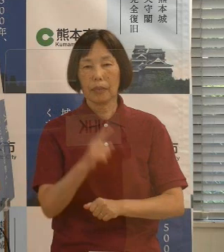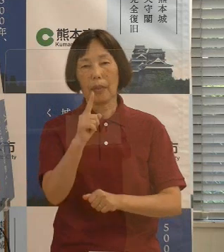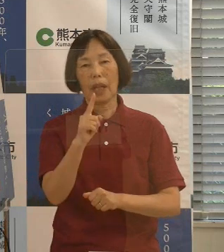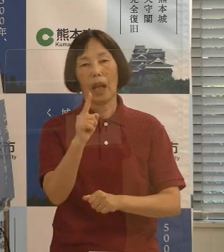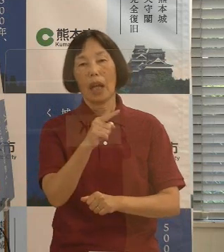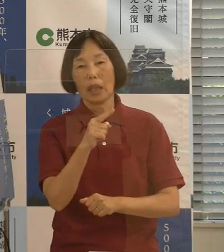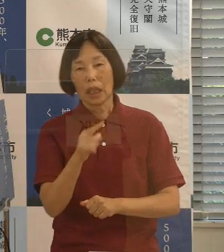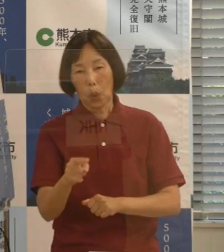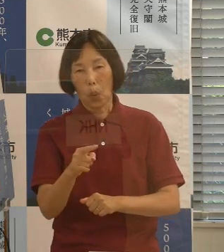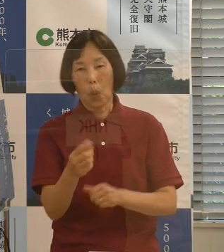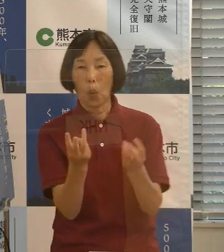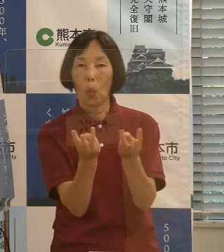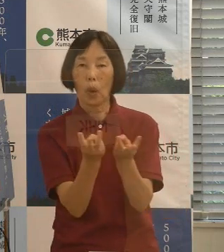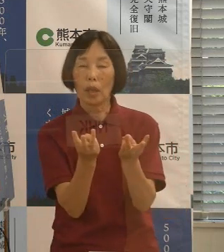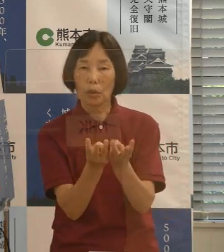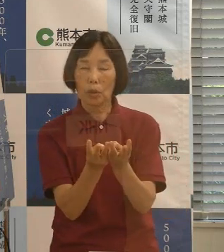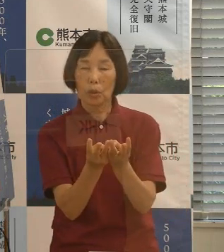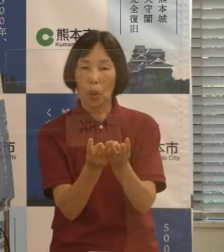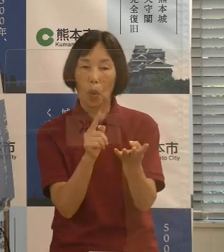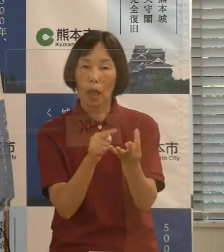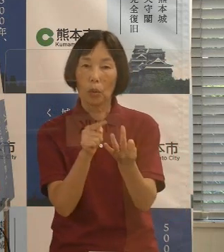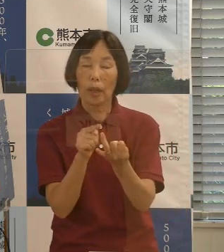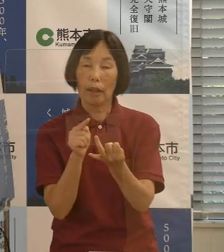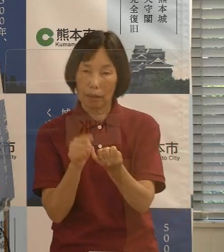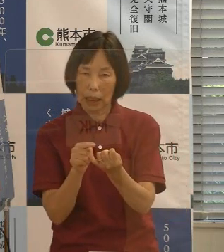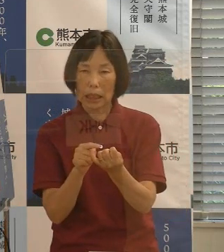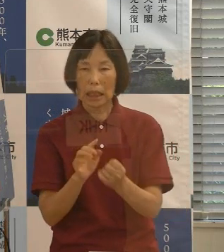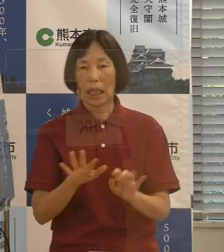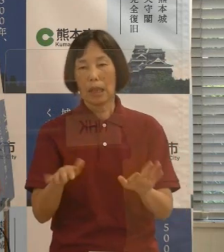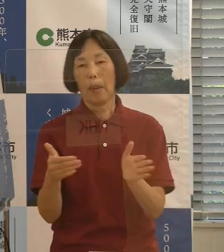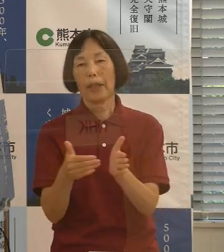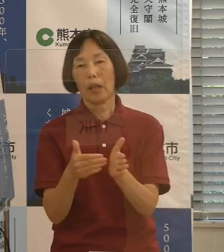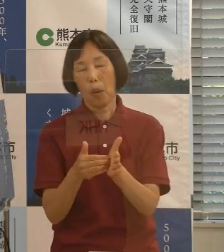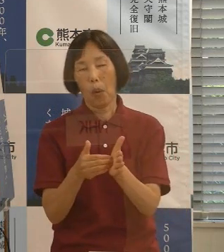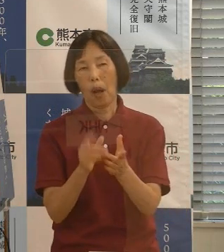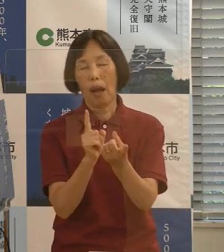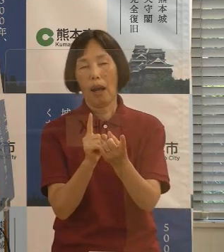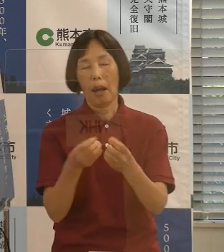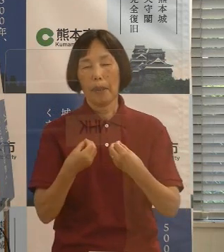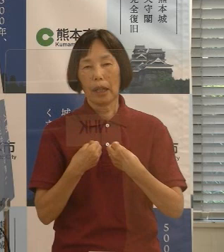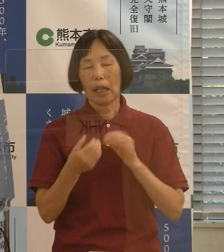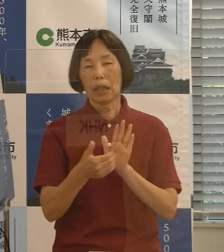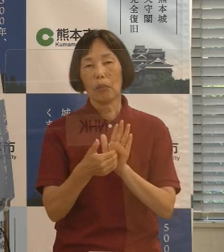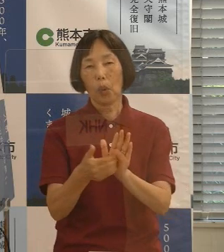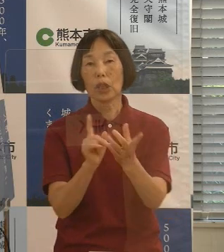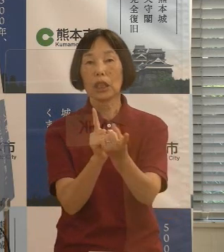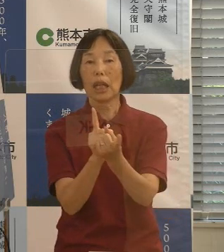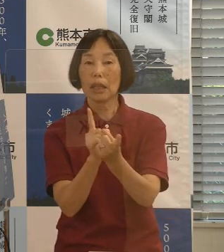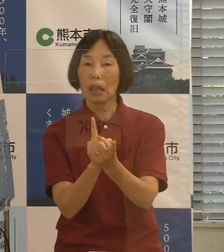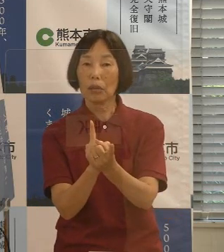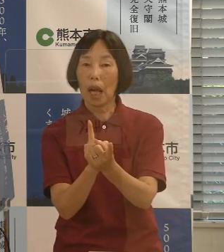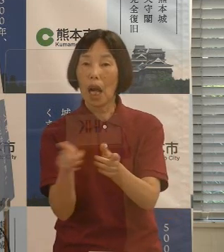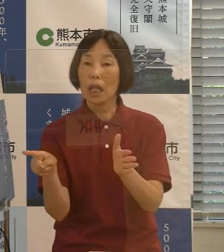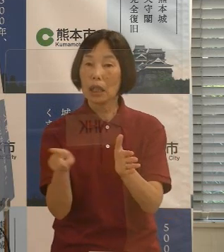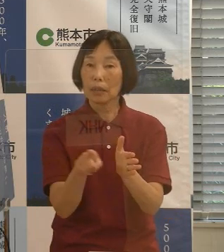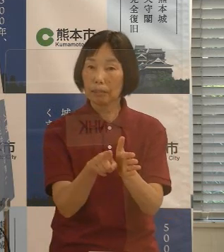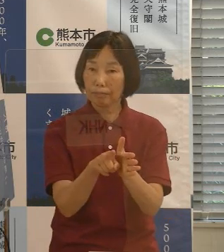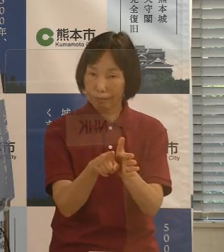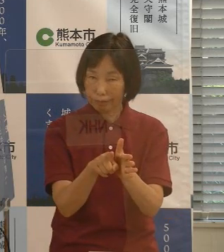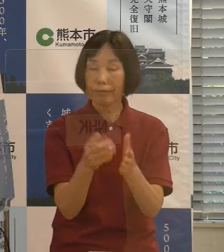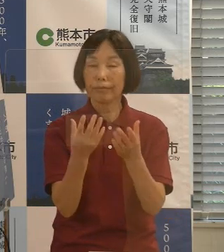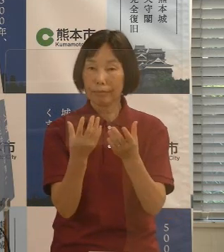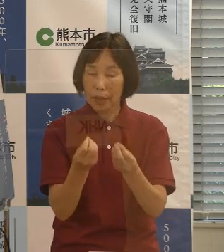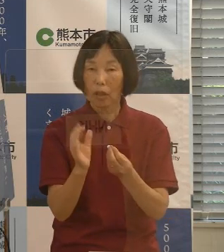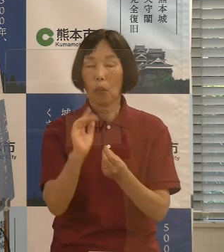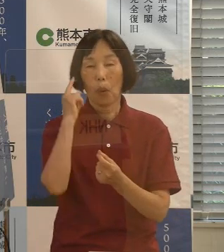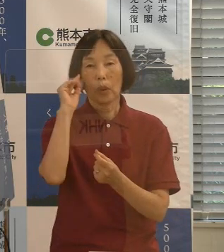ウントをしたりですね、いろんな感染対策が今までもやってこられたというふうに思いますが、まあ、やはり、必要最低限のですね、